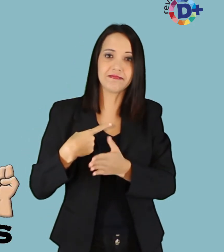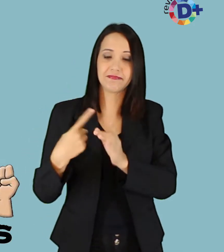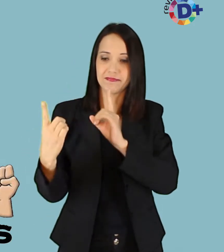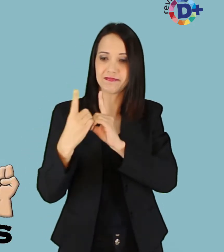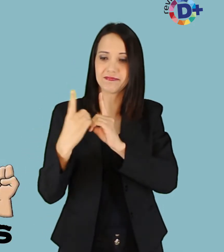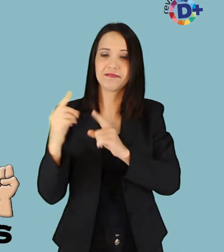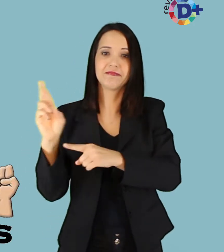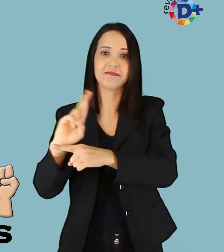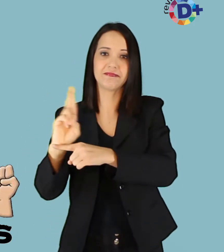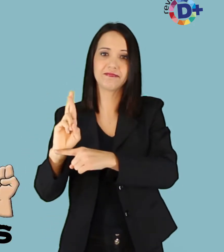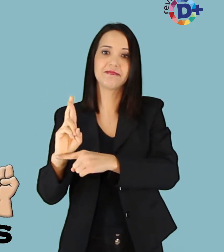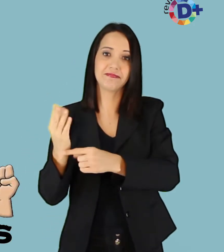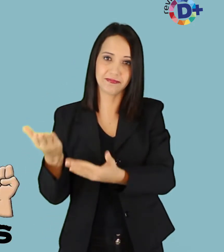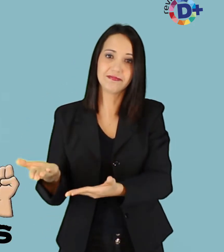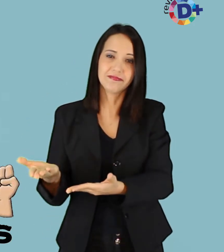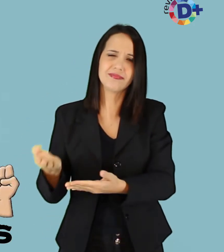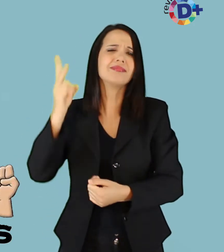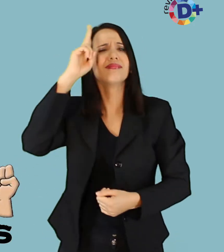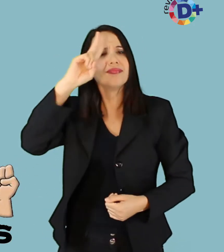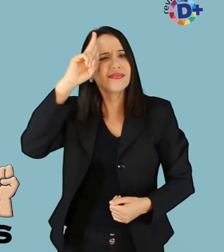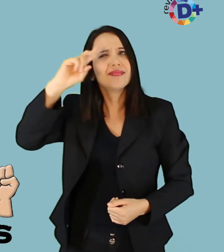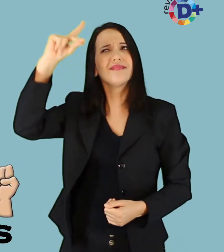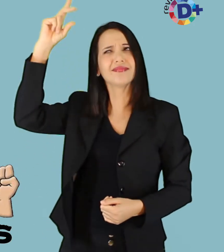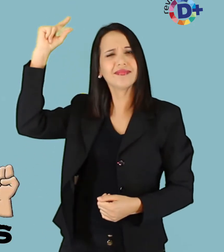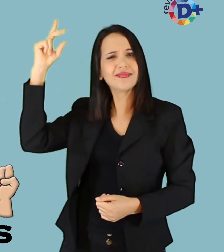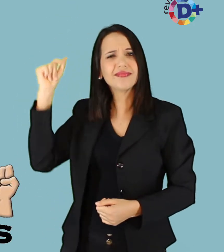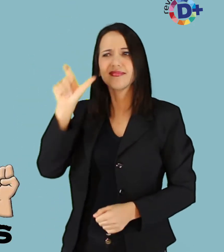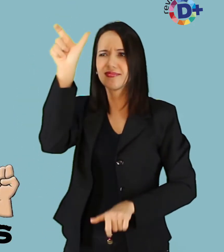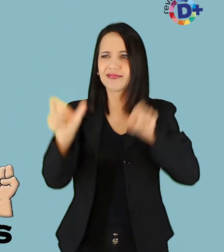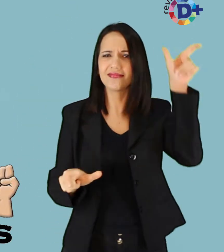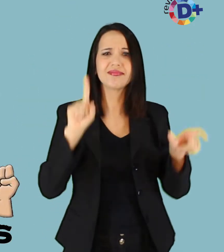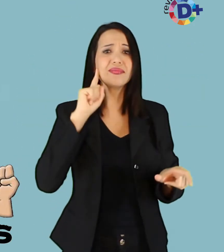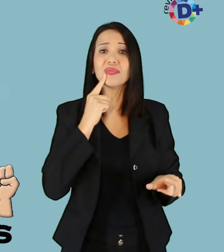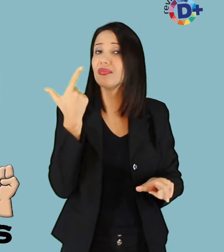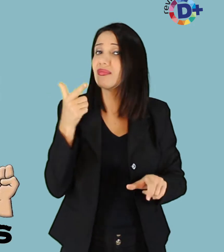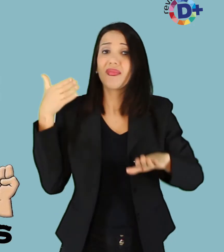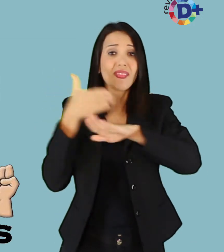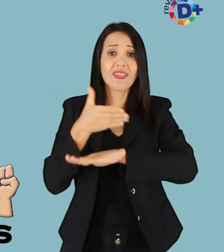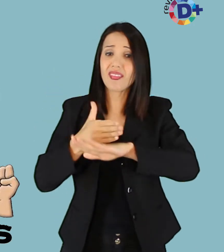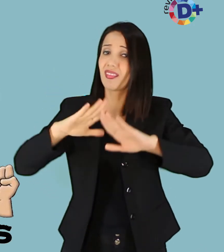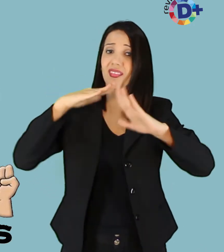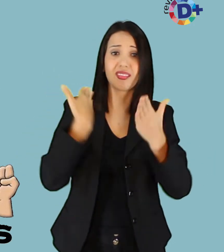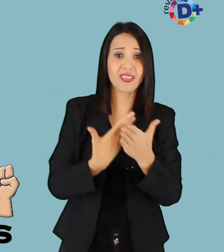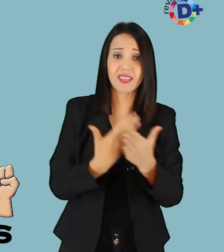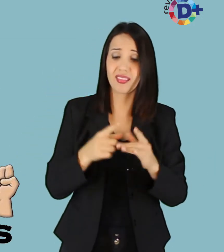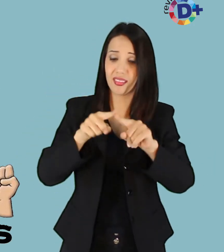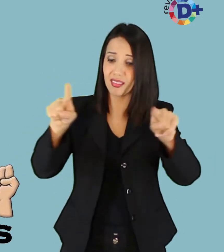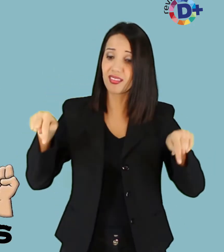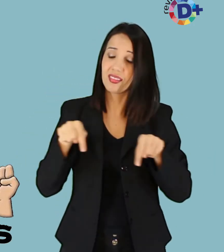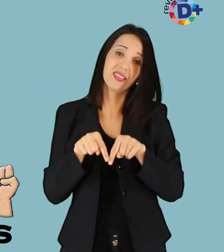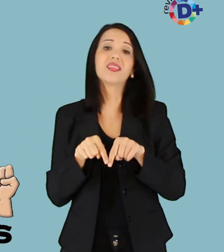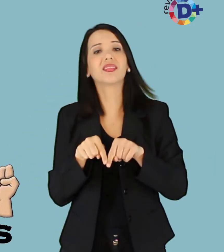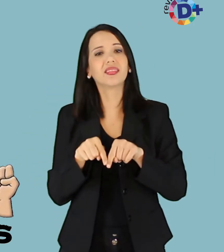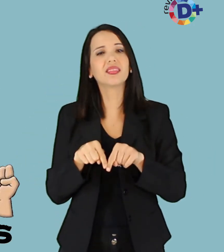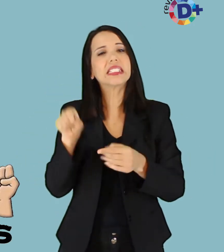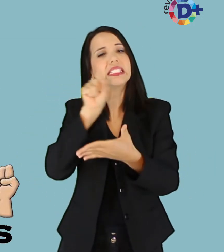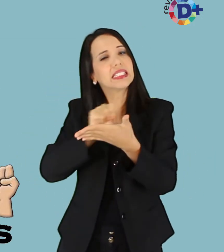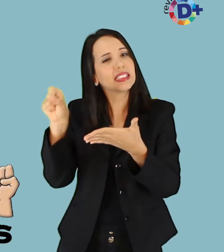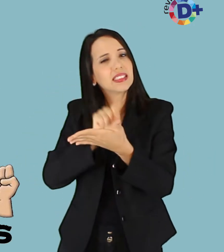modo para a recepcionista. Lembro dos muitos surdos que não têm acesso às escolas ou classes,